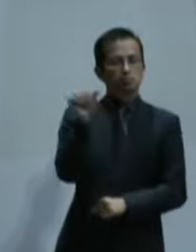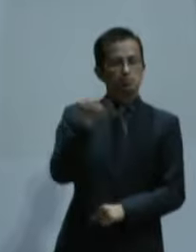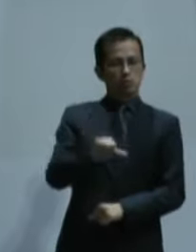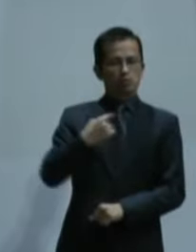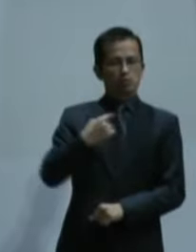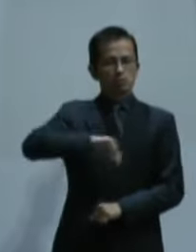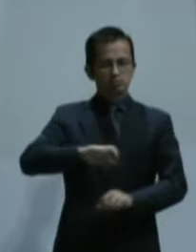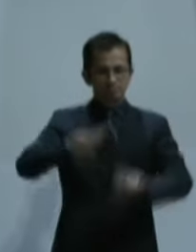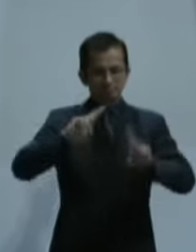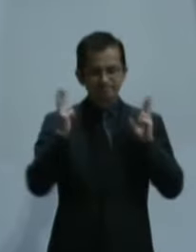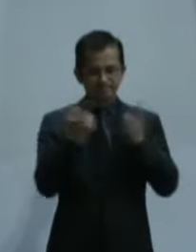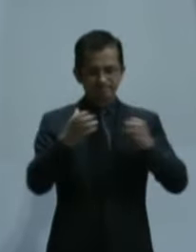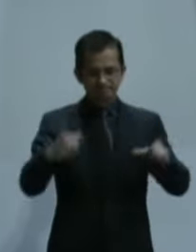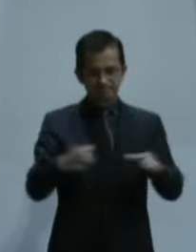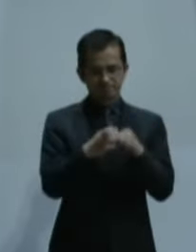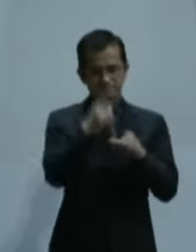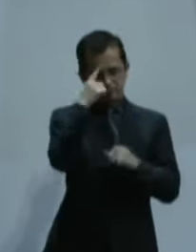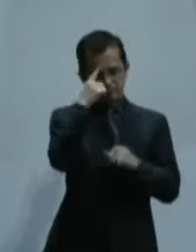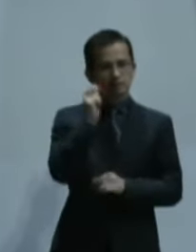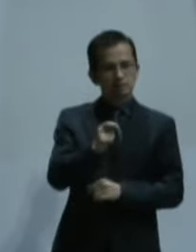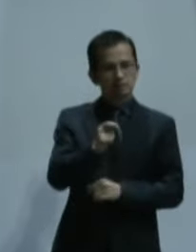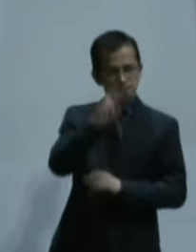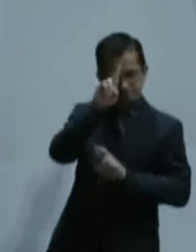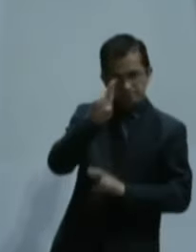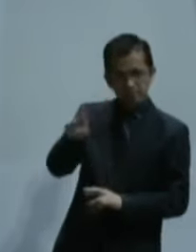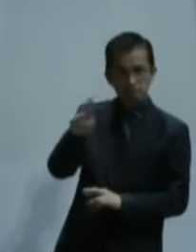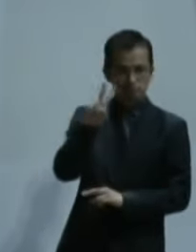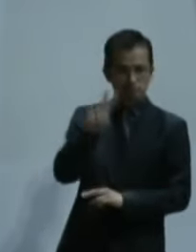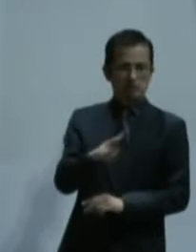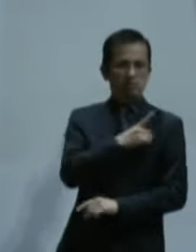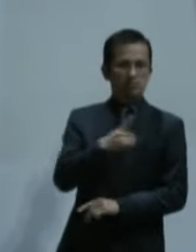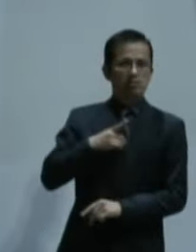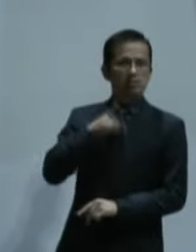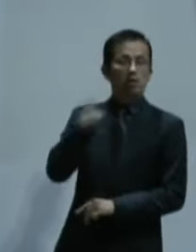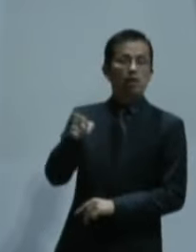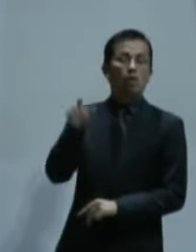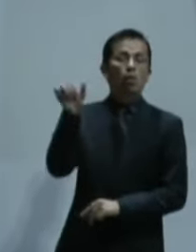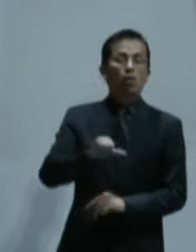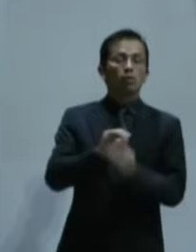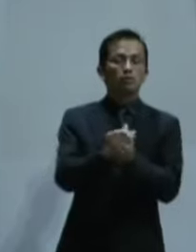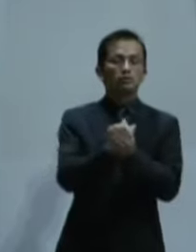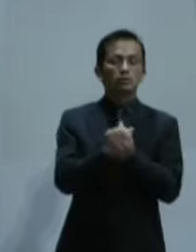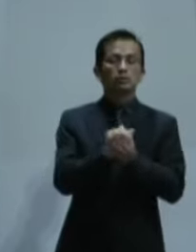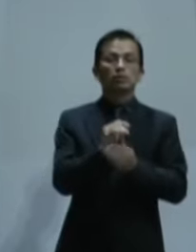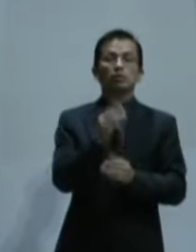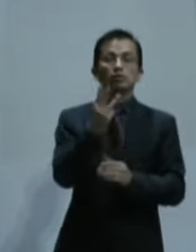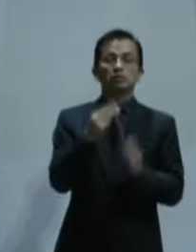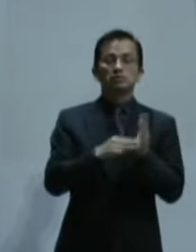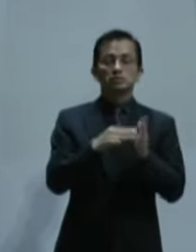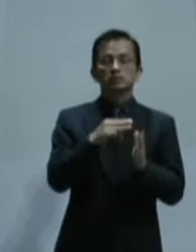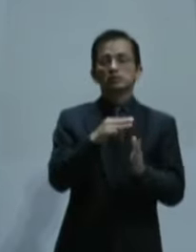nos hemos reunido para hacer un merecido reconocimiento en el marco de este sorteo